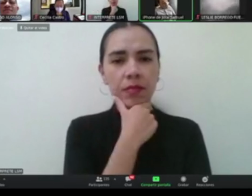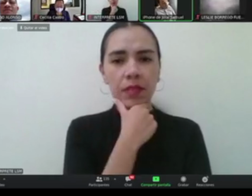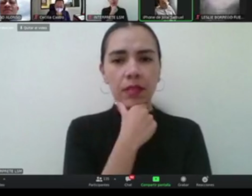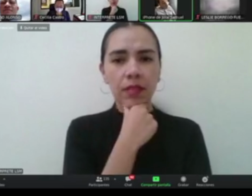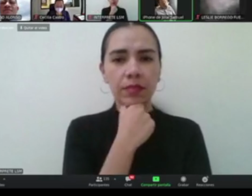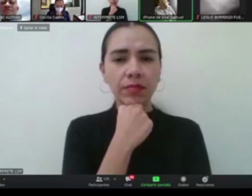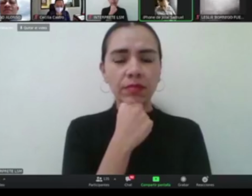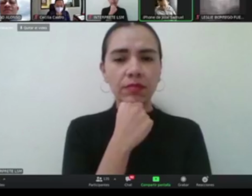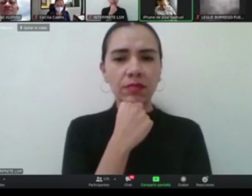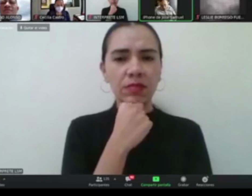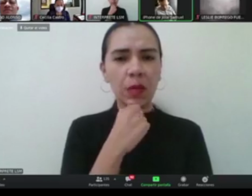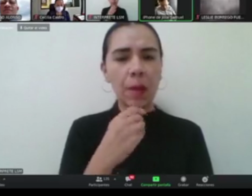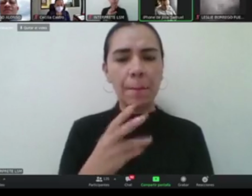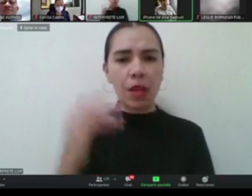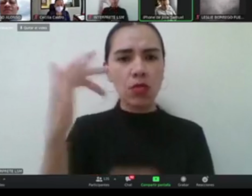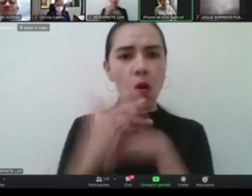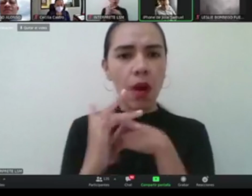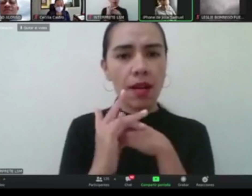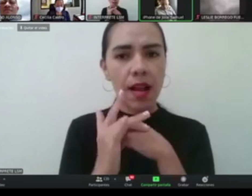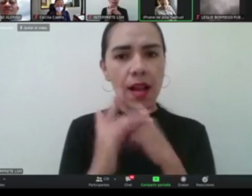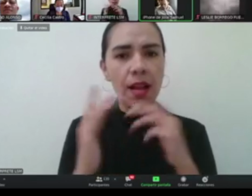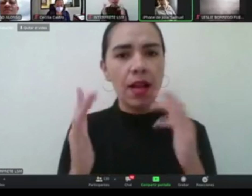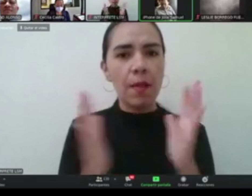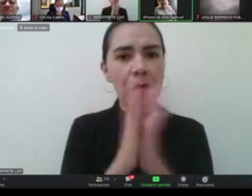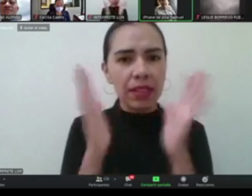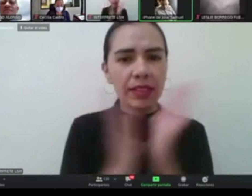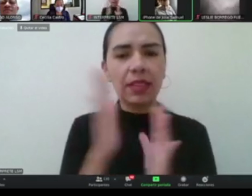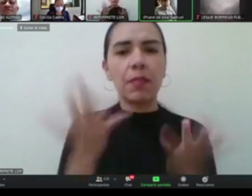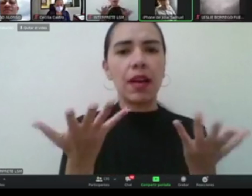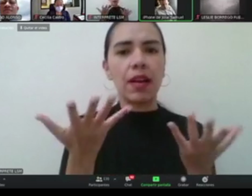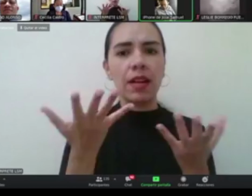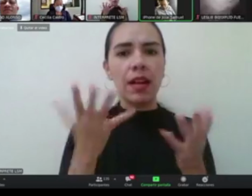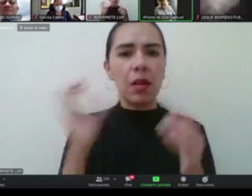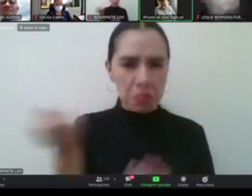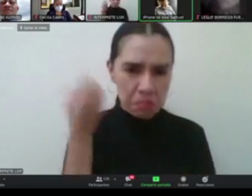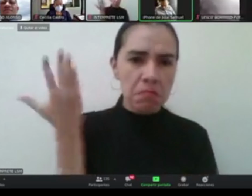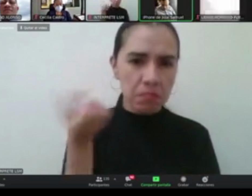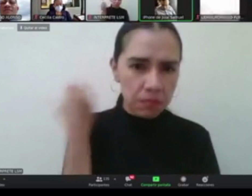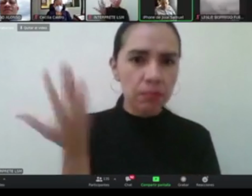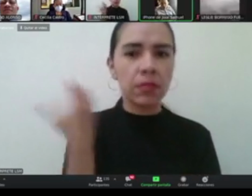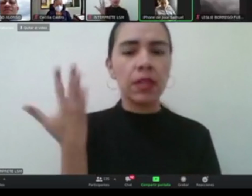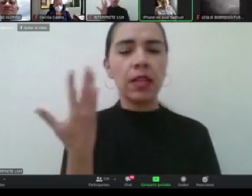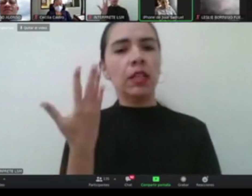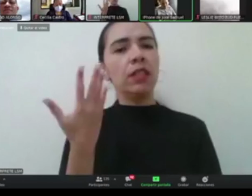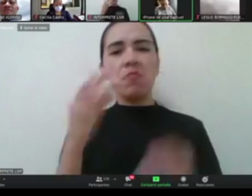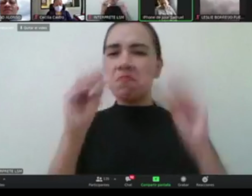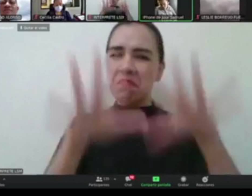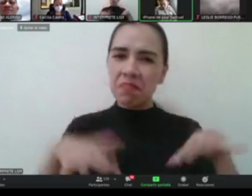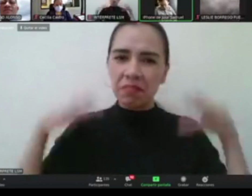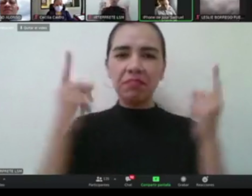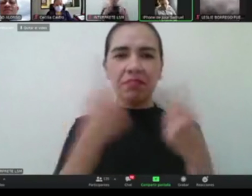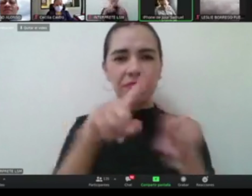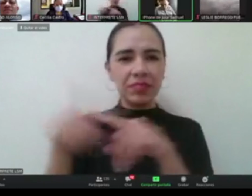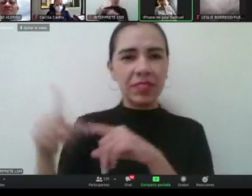nos toca participar de encuentros, de coloquios, de seminarios donde se habla de